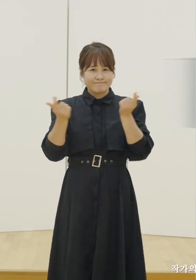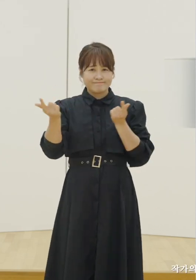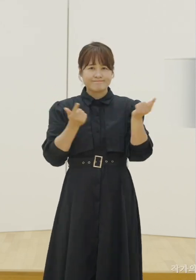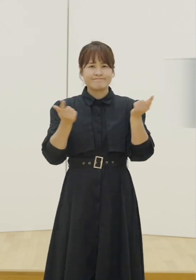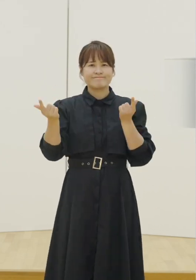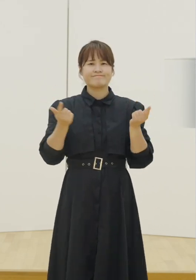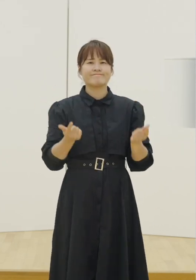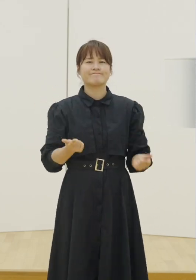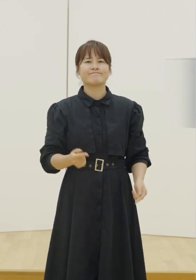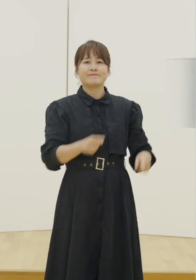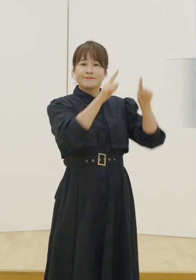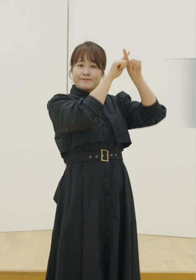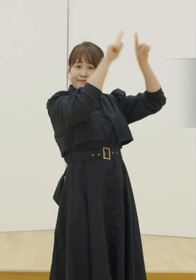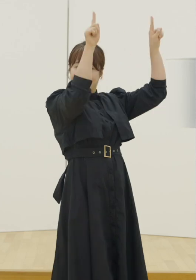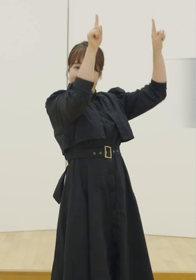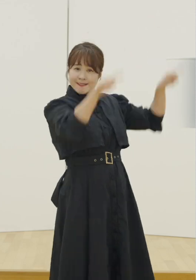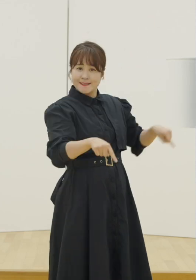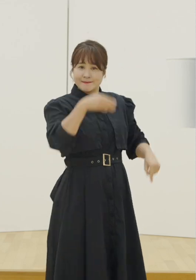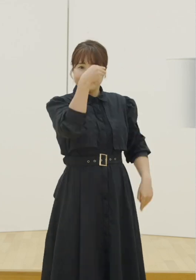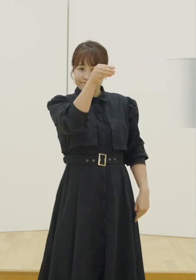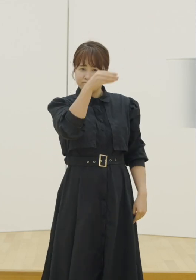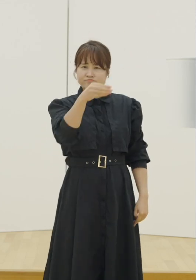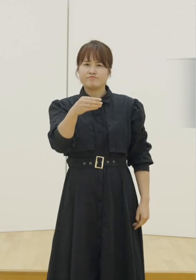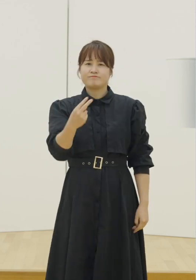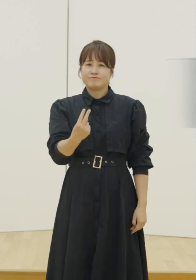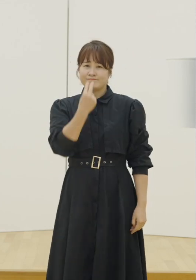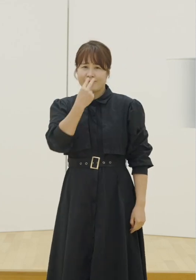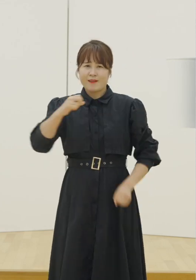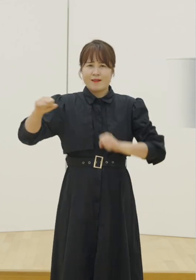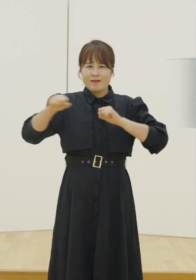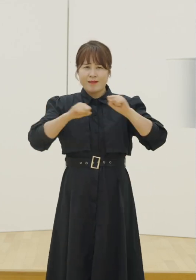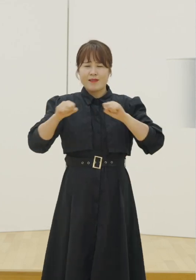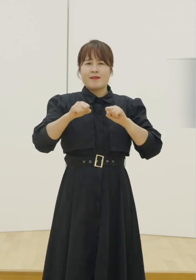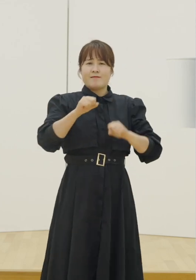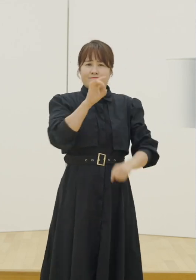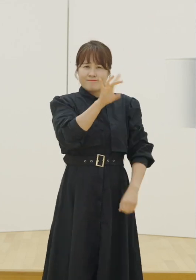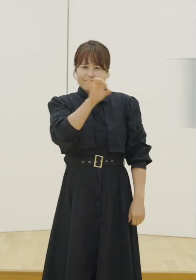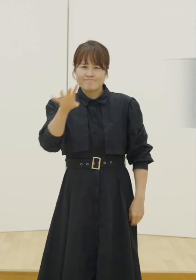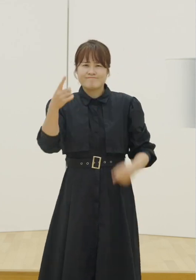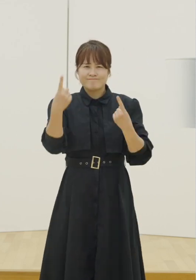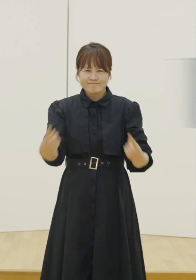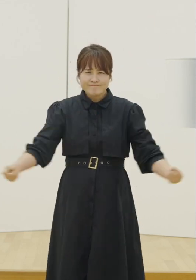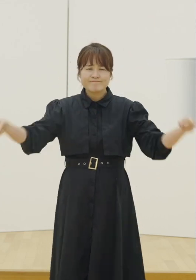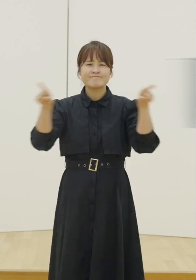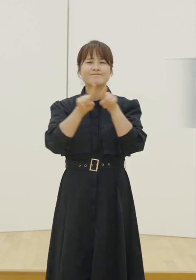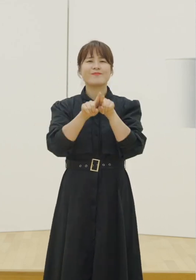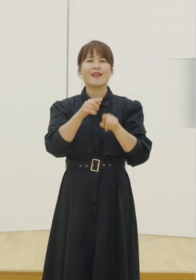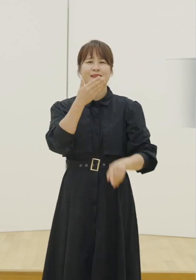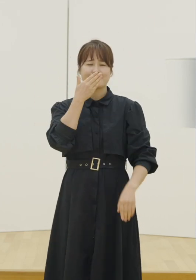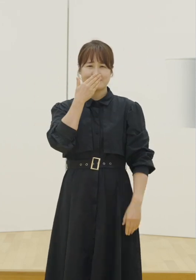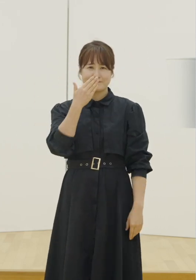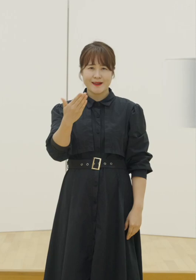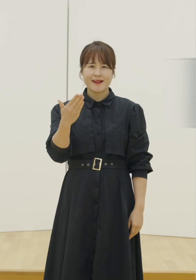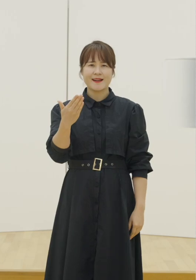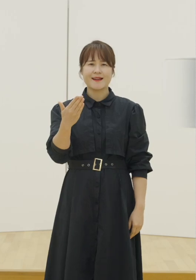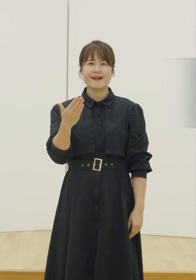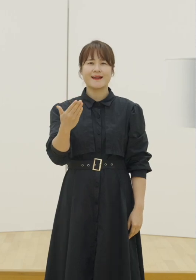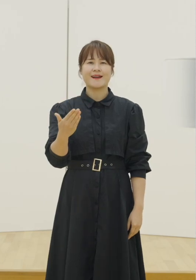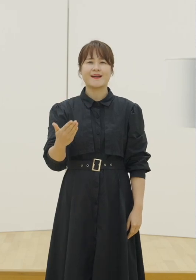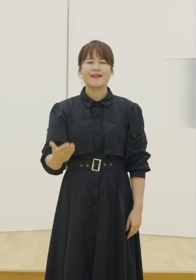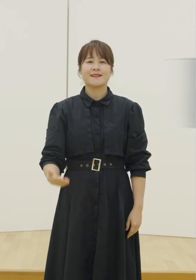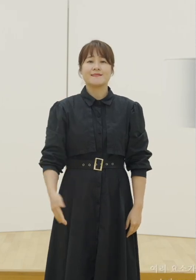양보함으로써 캔버스, 붓, 숨결, 행위 등이 각각 공존할 수 있게